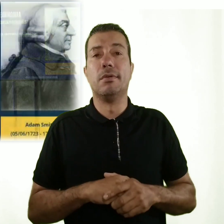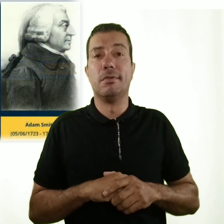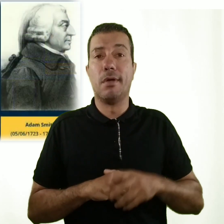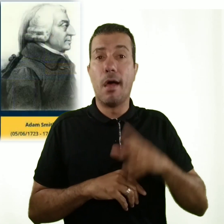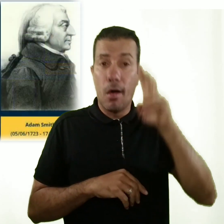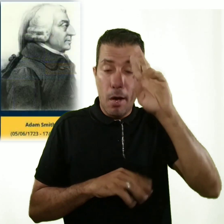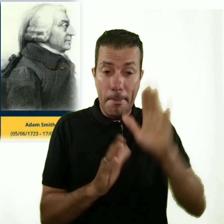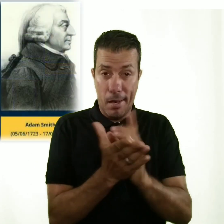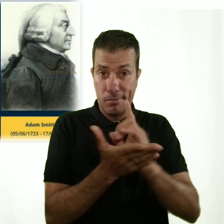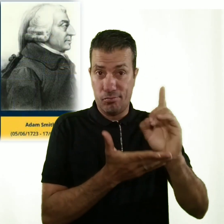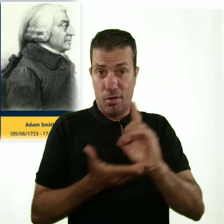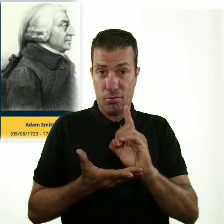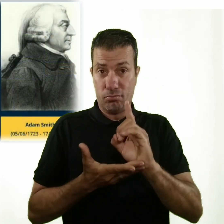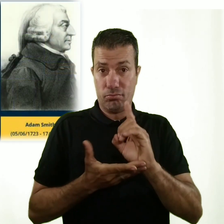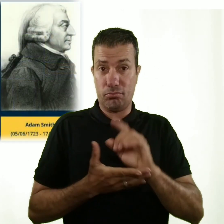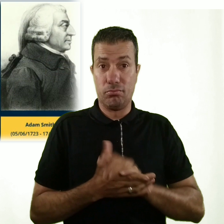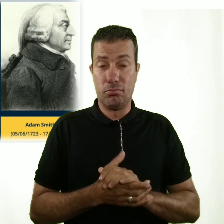gente.